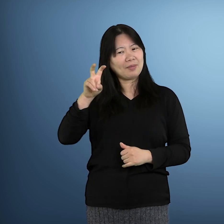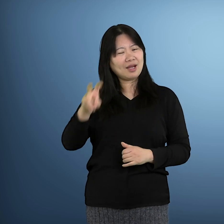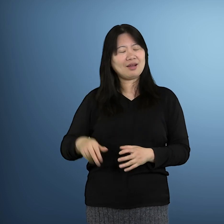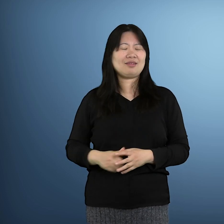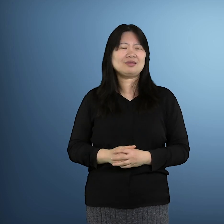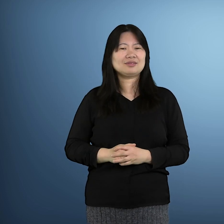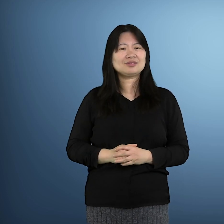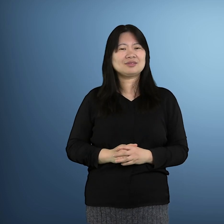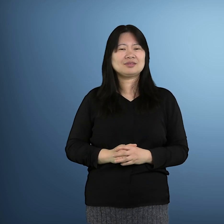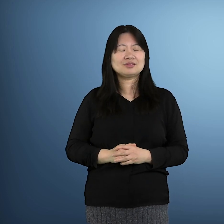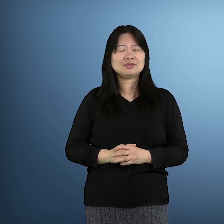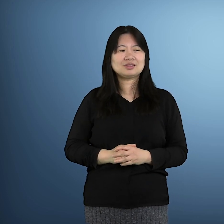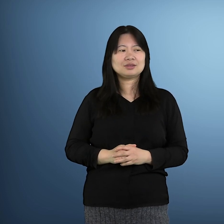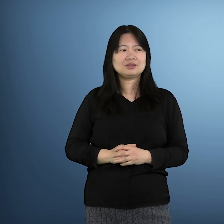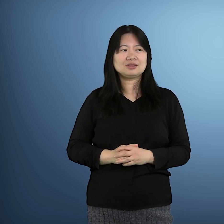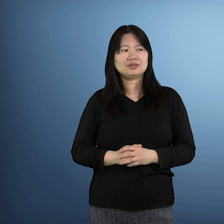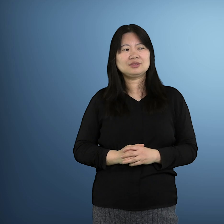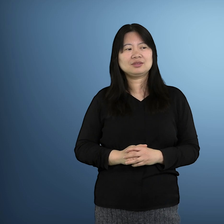에?